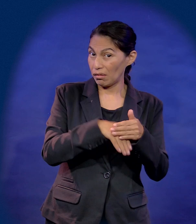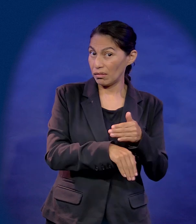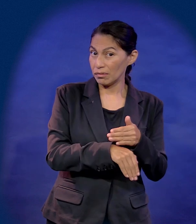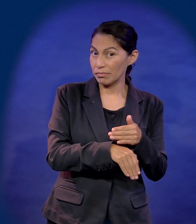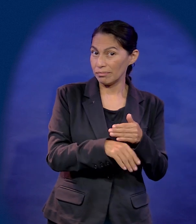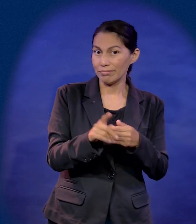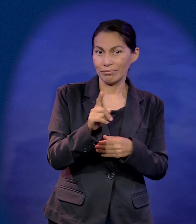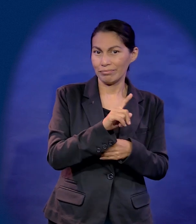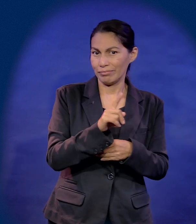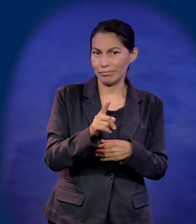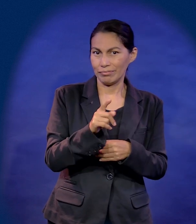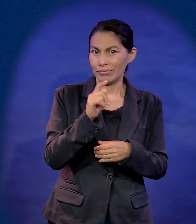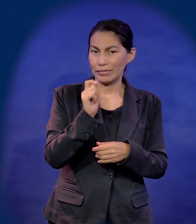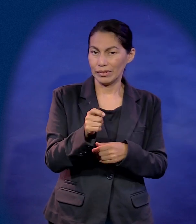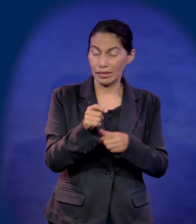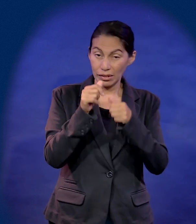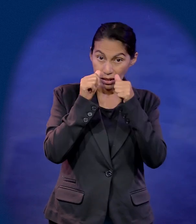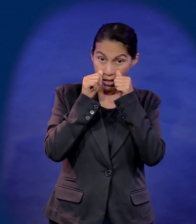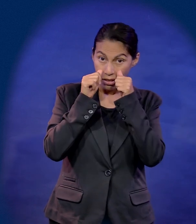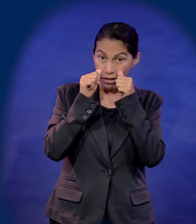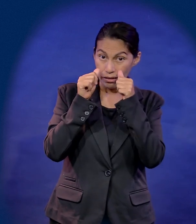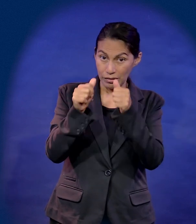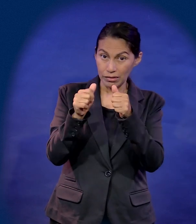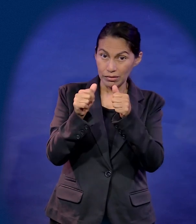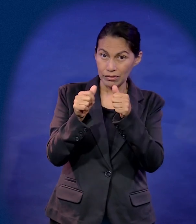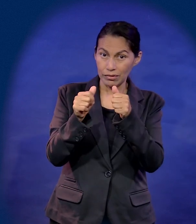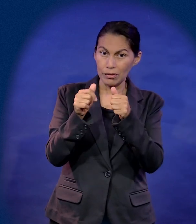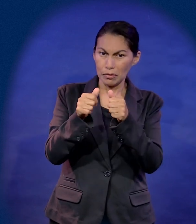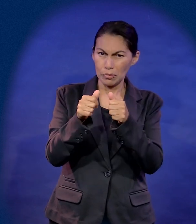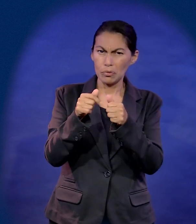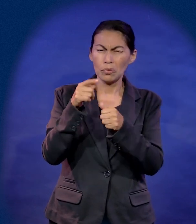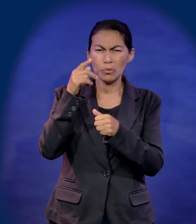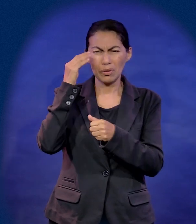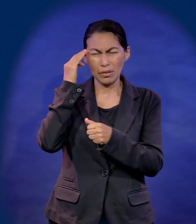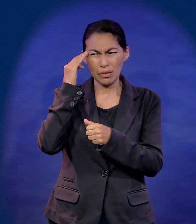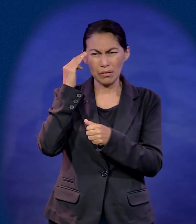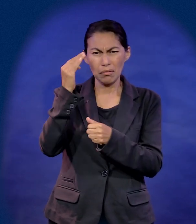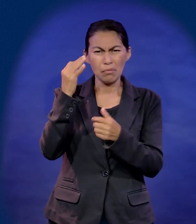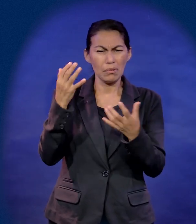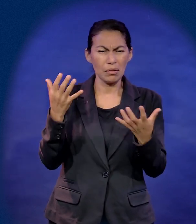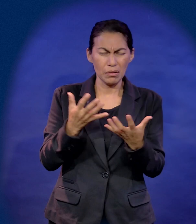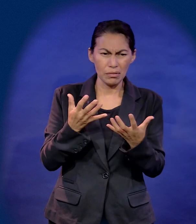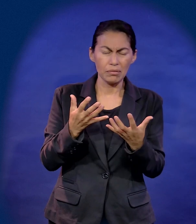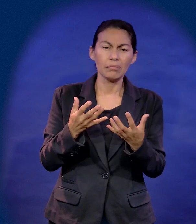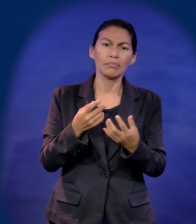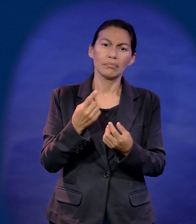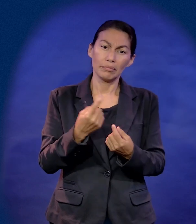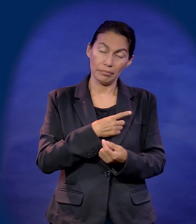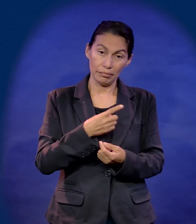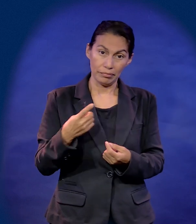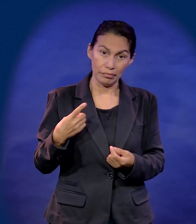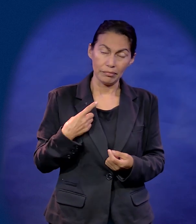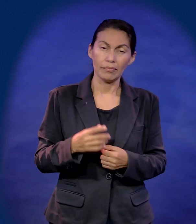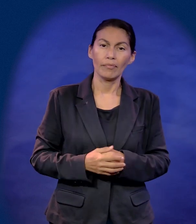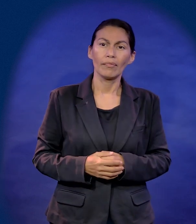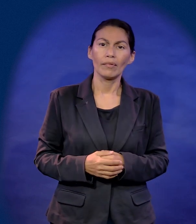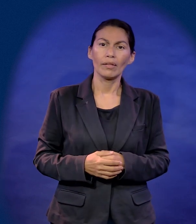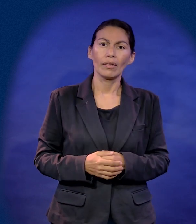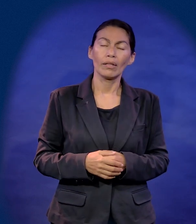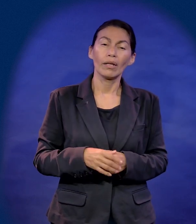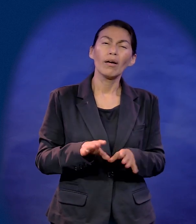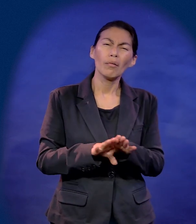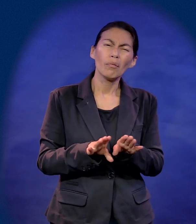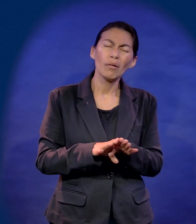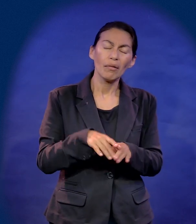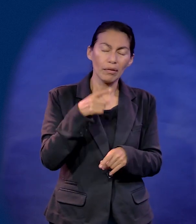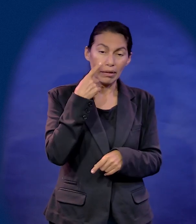que fracasaste, significa que has puesto atención y que dedicaste el tiempo para hacer lo que tenías que hacer en